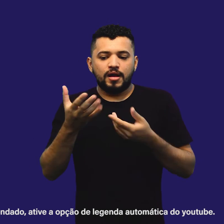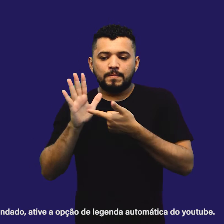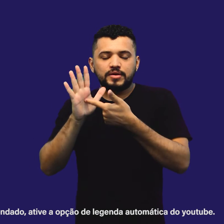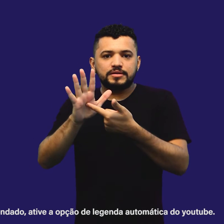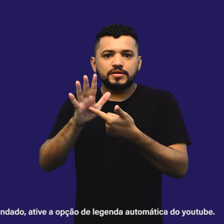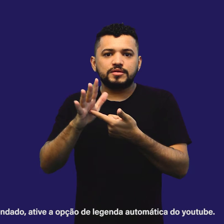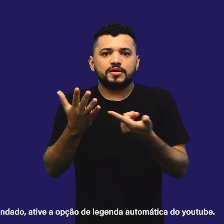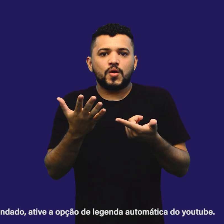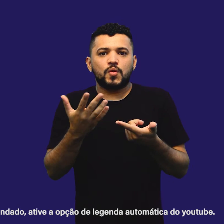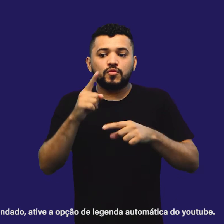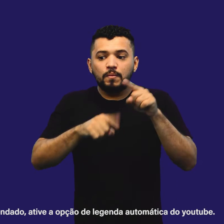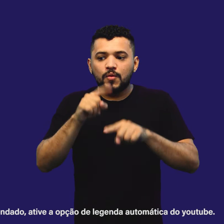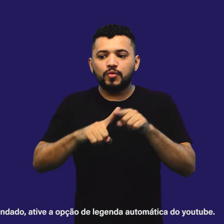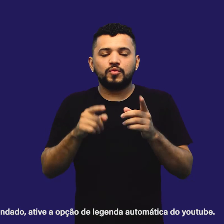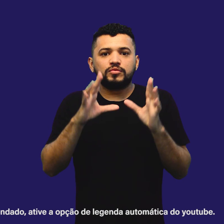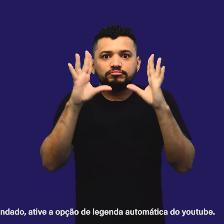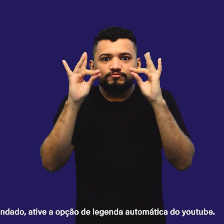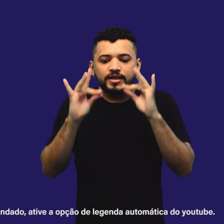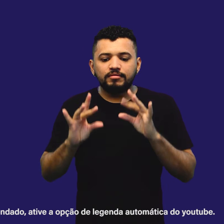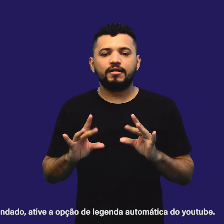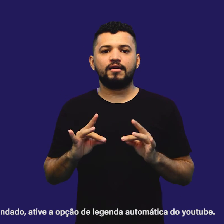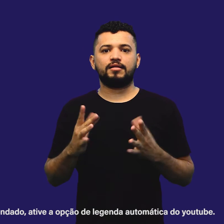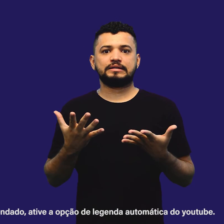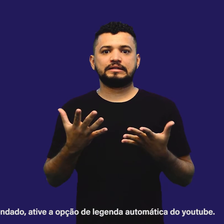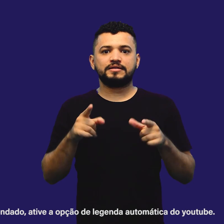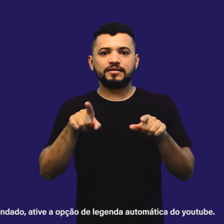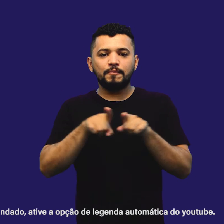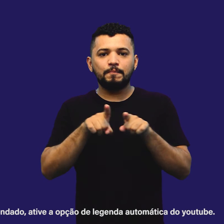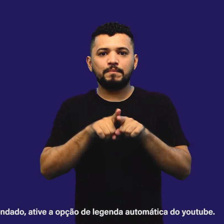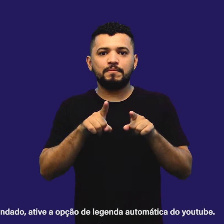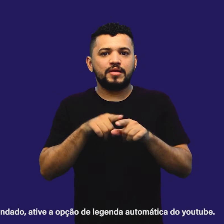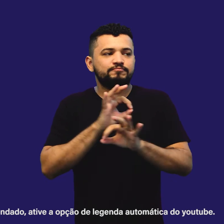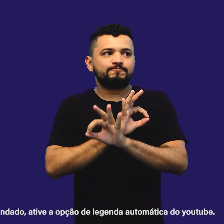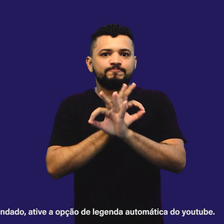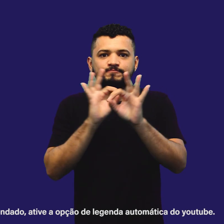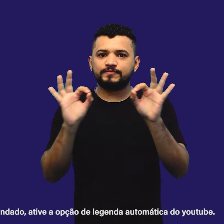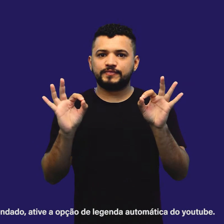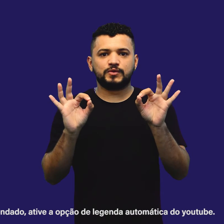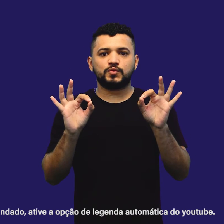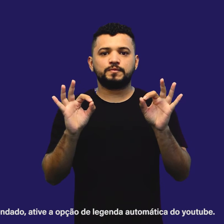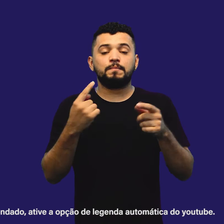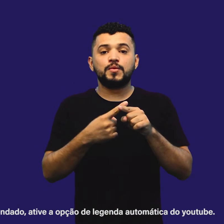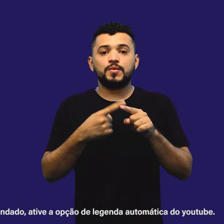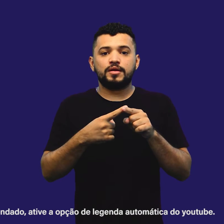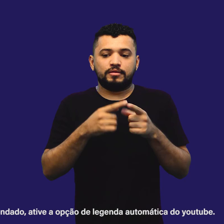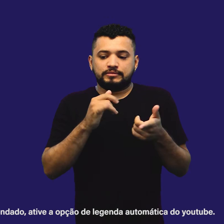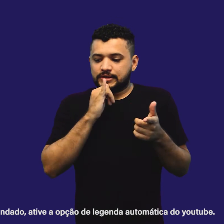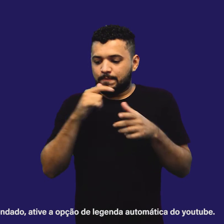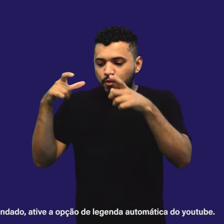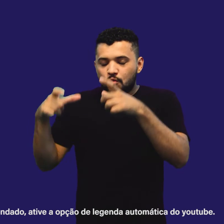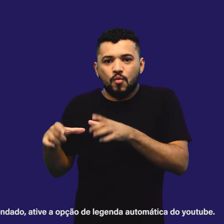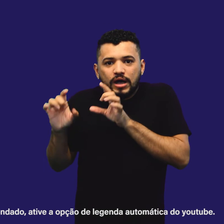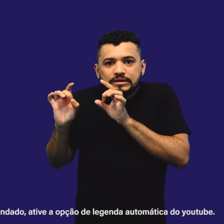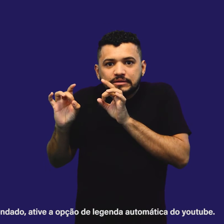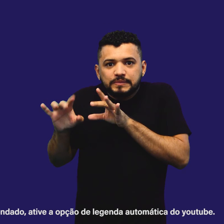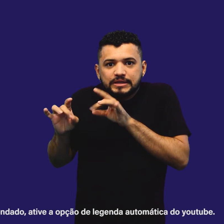sabe? Como todo cantinho tem um detalhe especial. É muito o que a Vani falou. O cliente vê que por trás daquilo